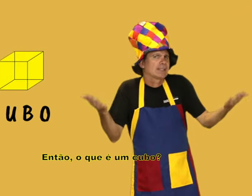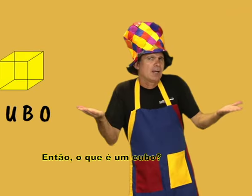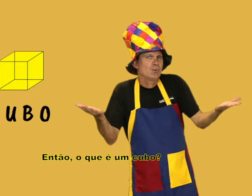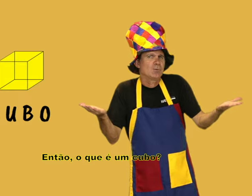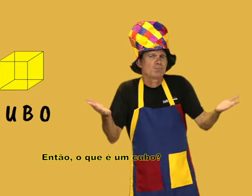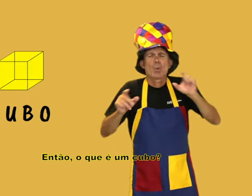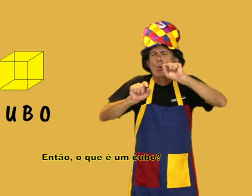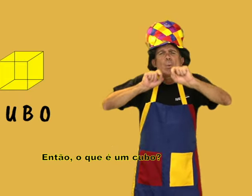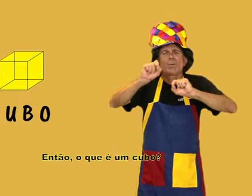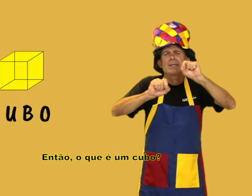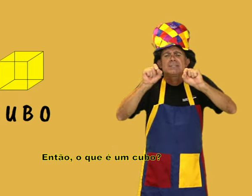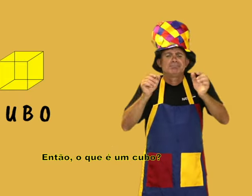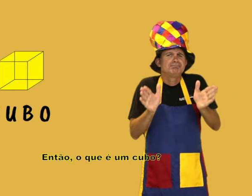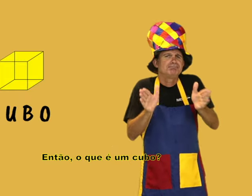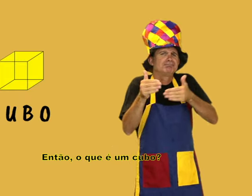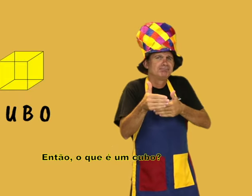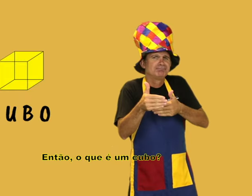Então, o que é um cubo?